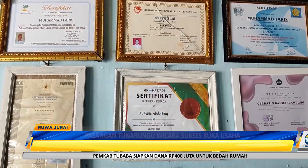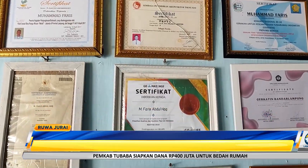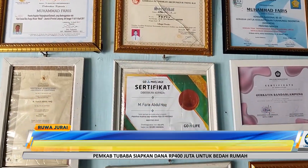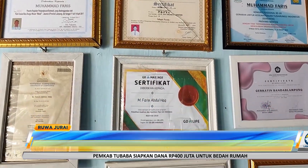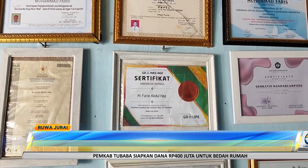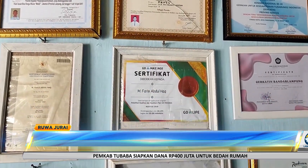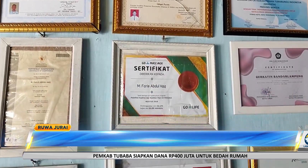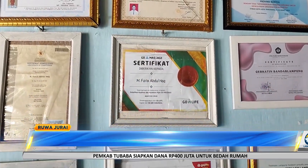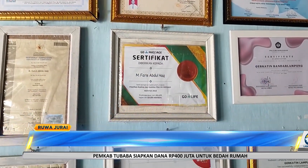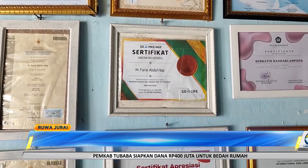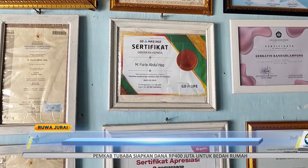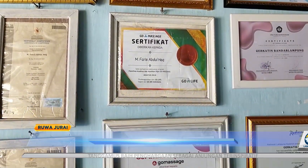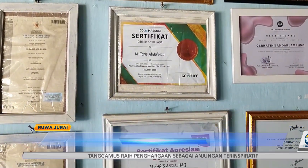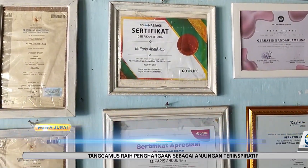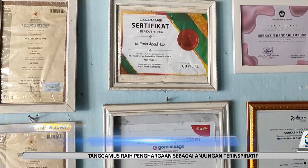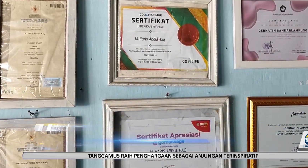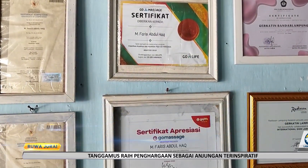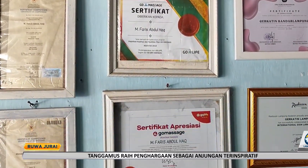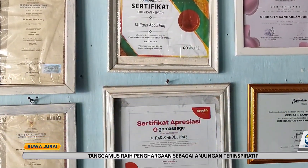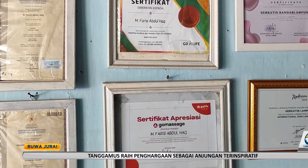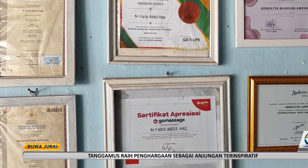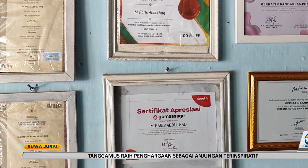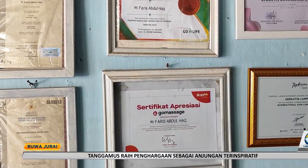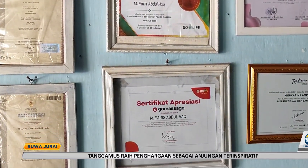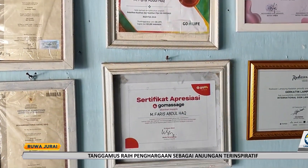Harisma Kristi Metro TV Lampung